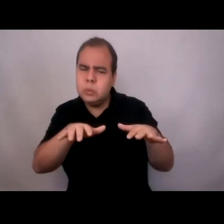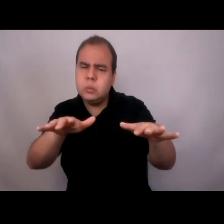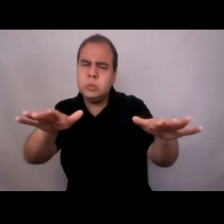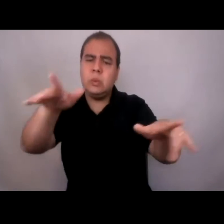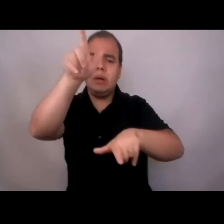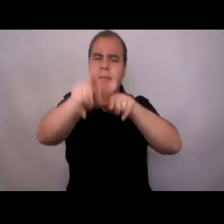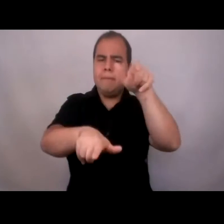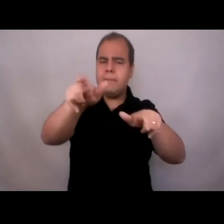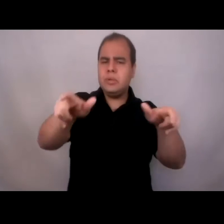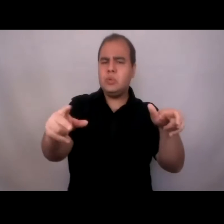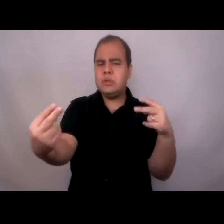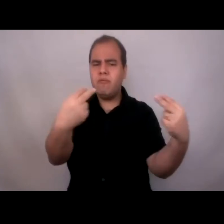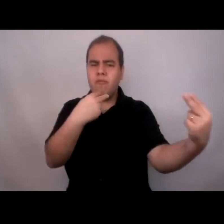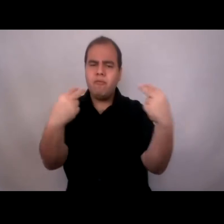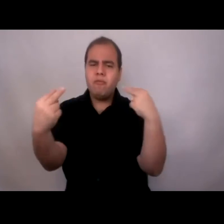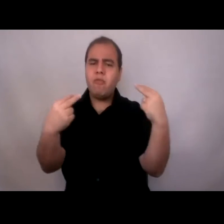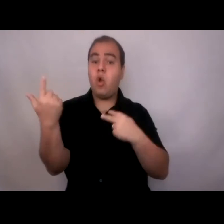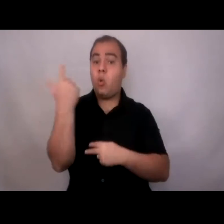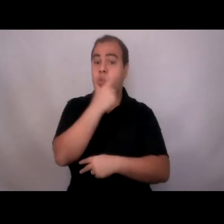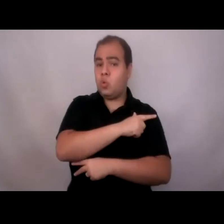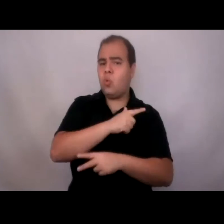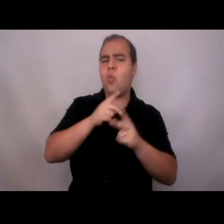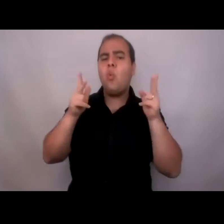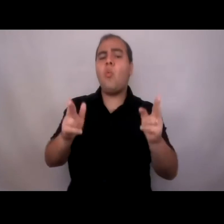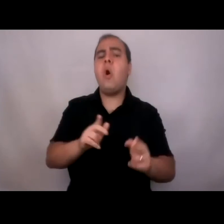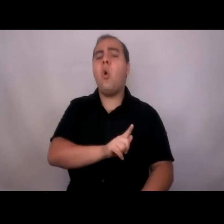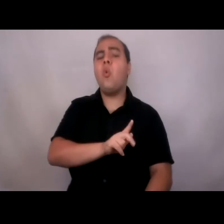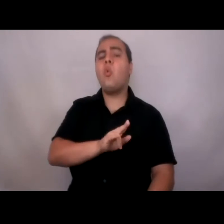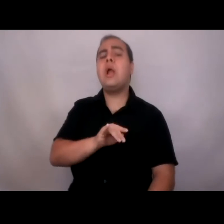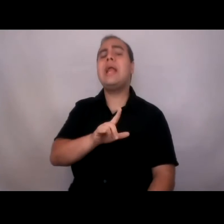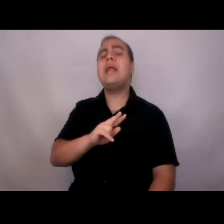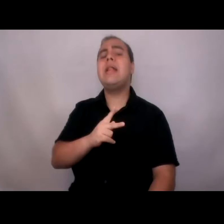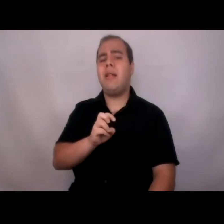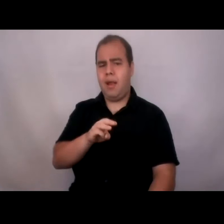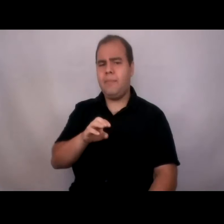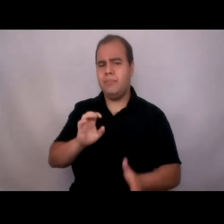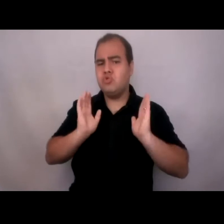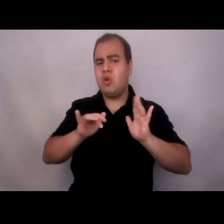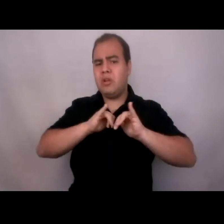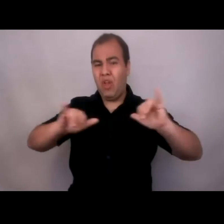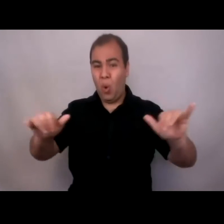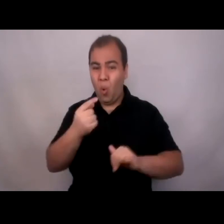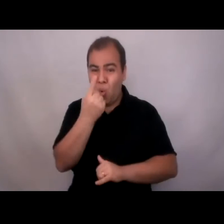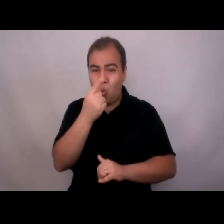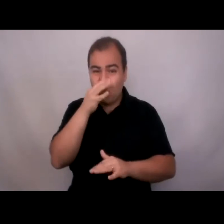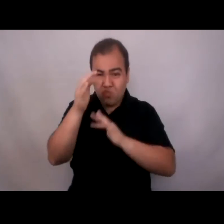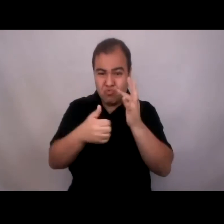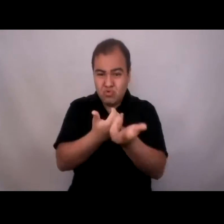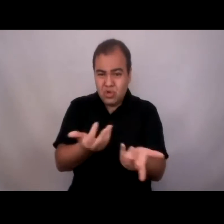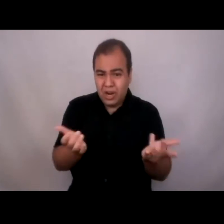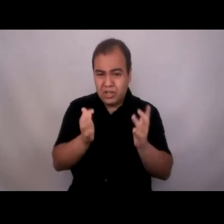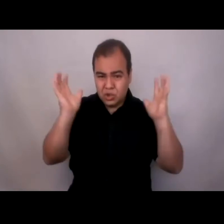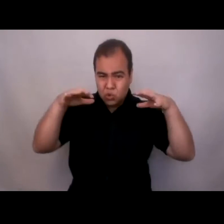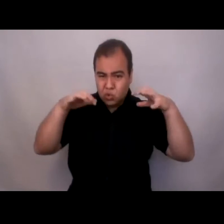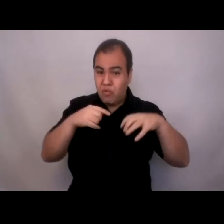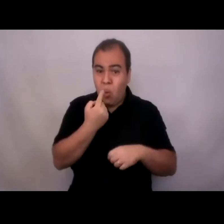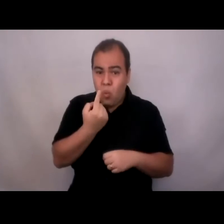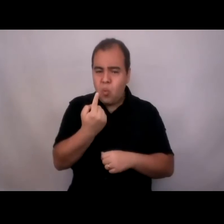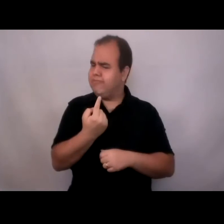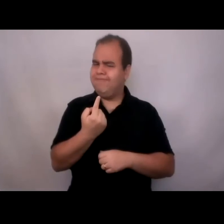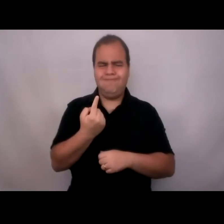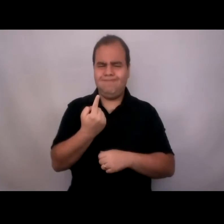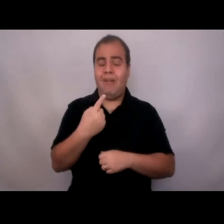pessoas poderem aderir, como o Guilherme falou, não é um jardim de chuva que faz a diferença, mas a gente sabe o quanto